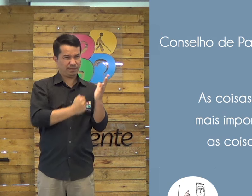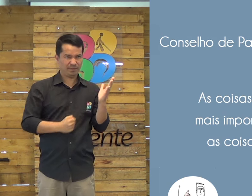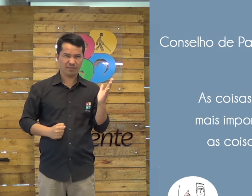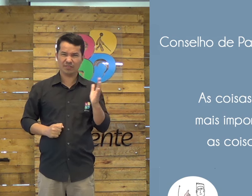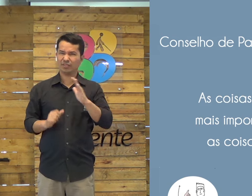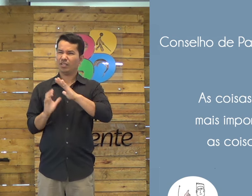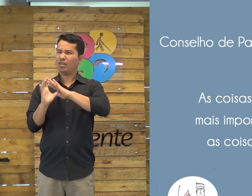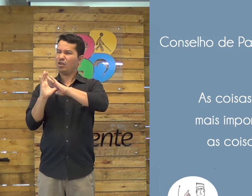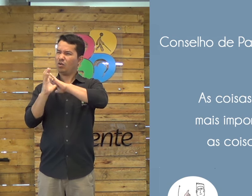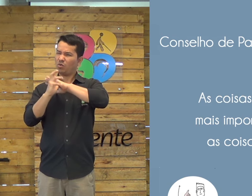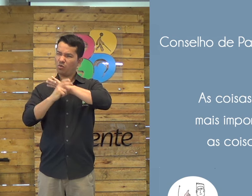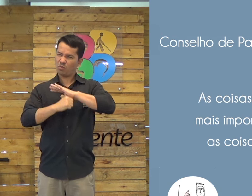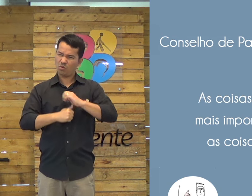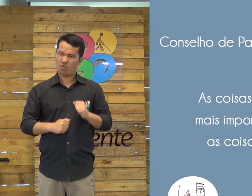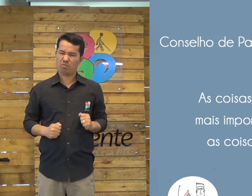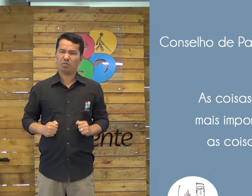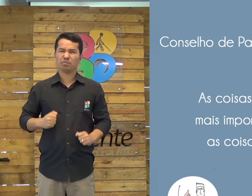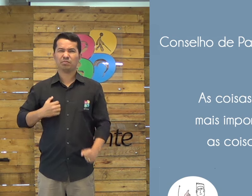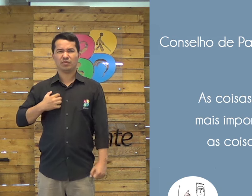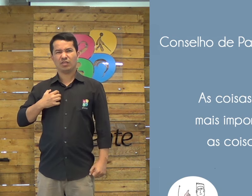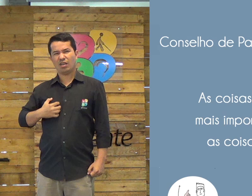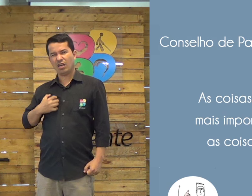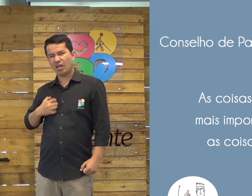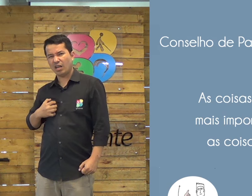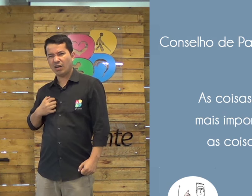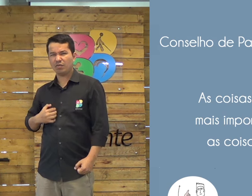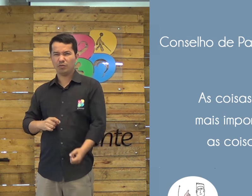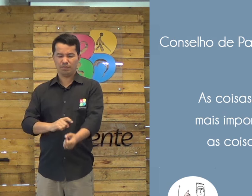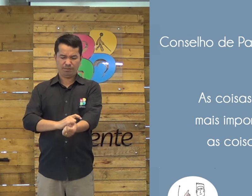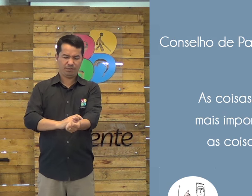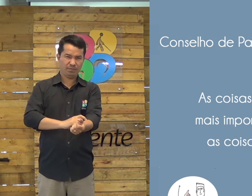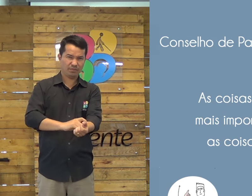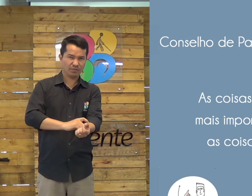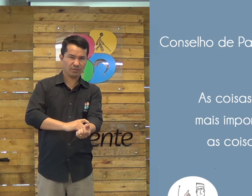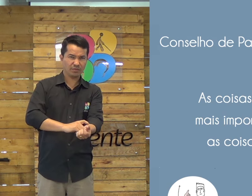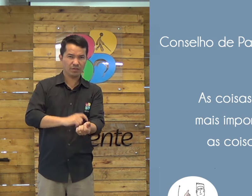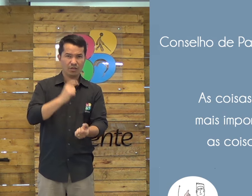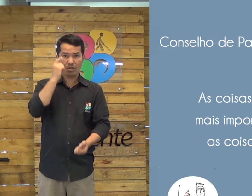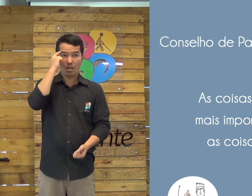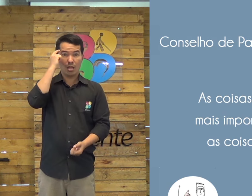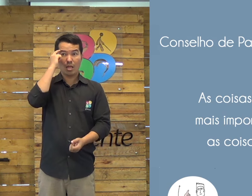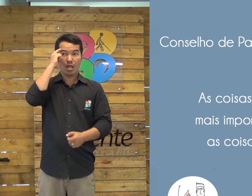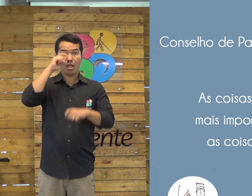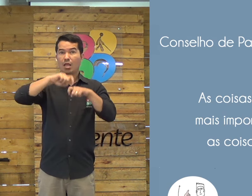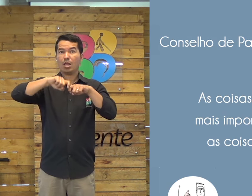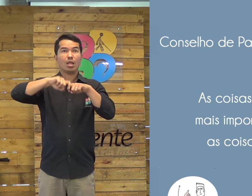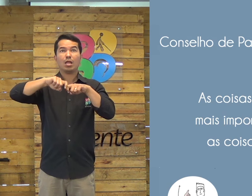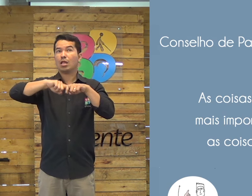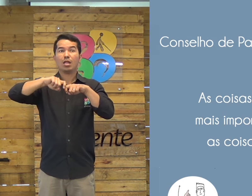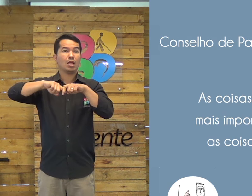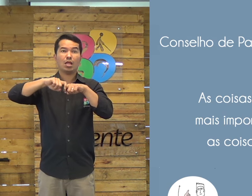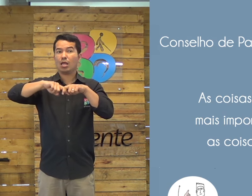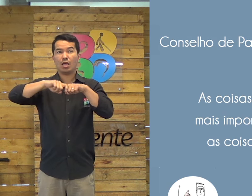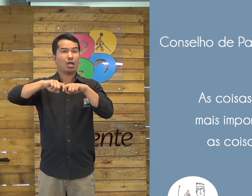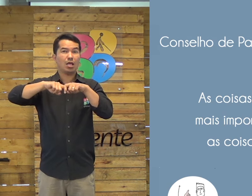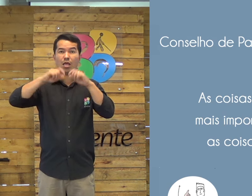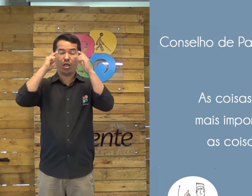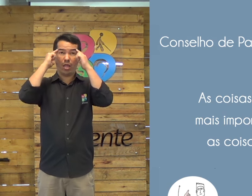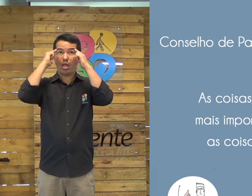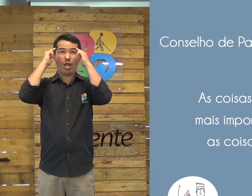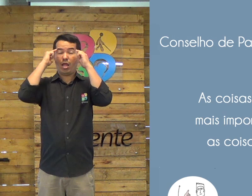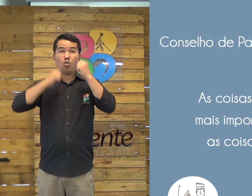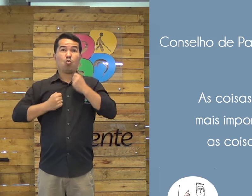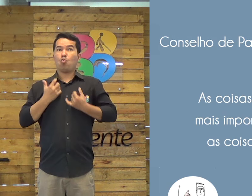traição, o matar, o roubar, o ficar irado, o nervoso, o pensar, por exemplo,